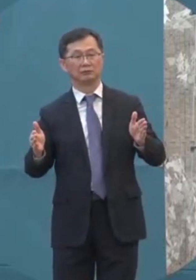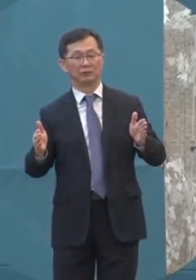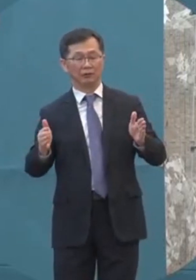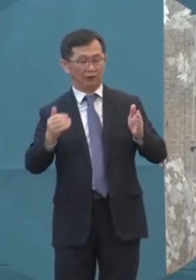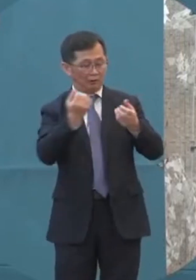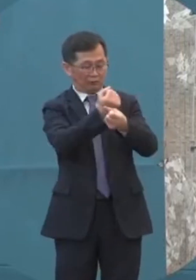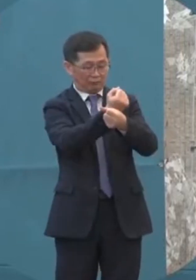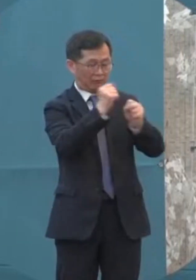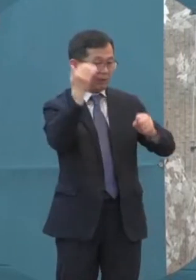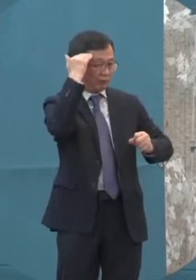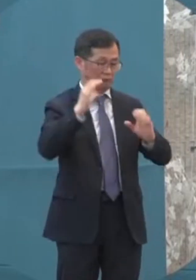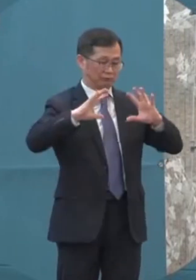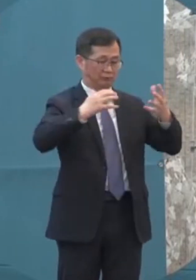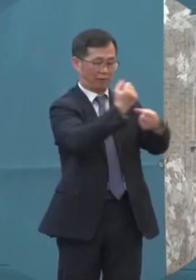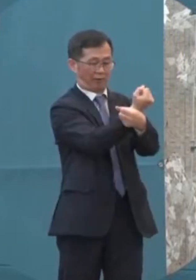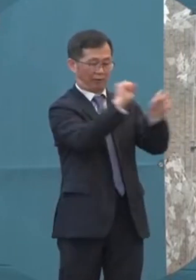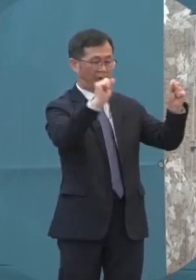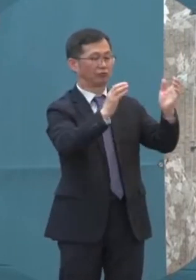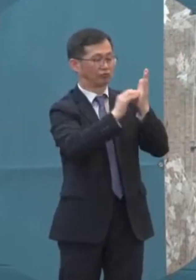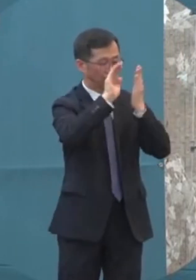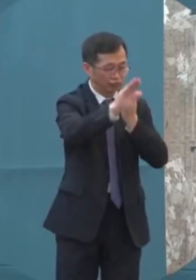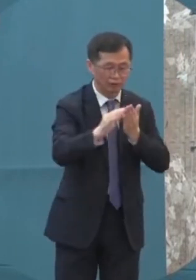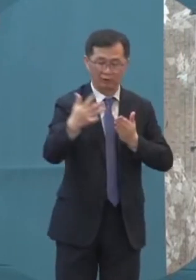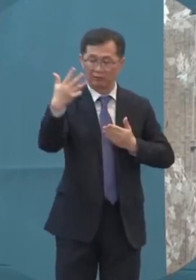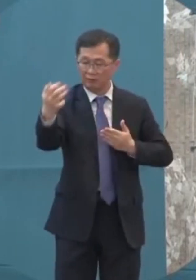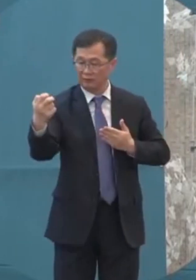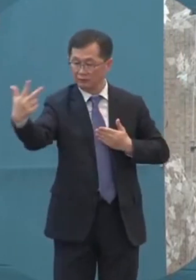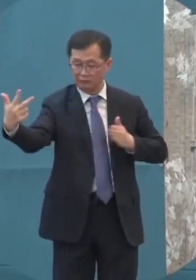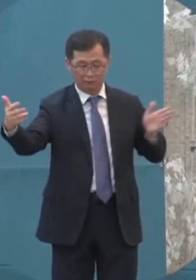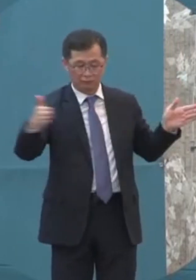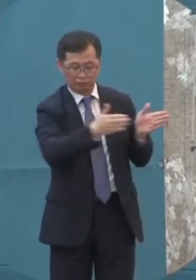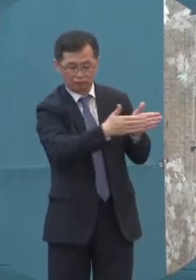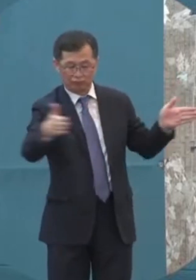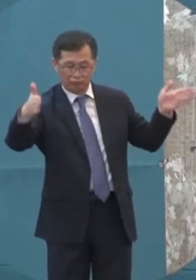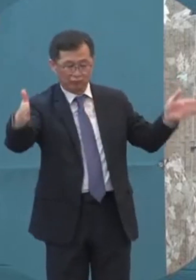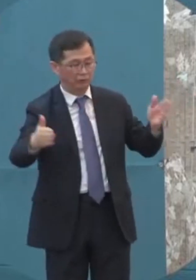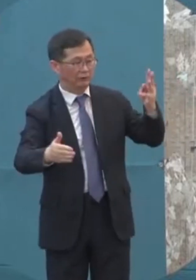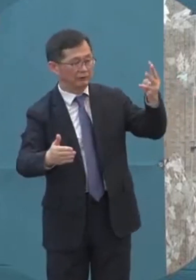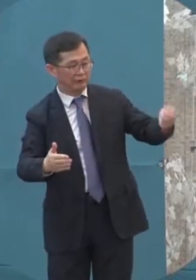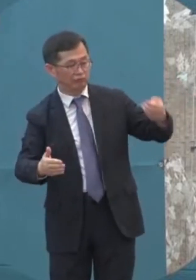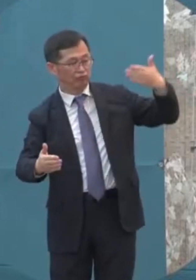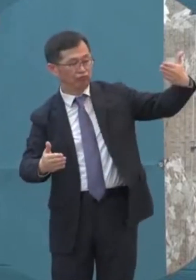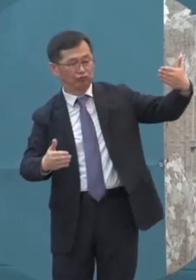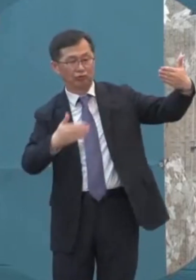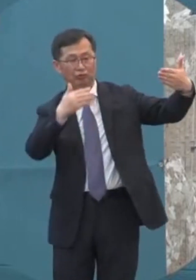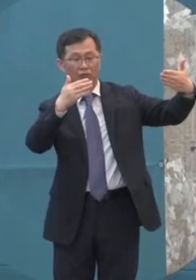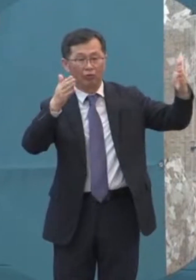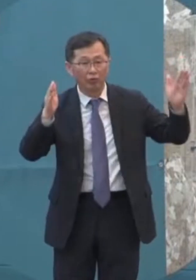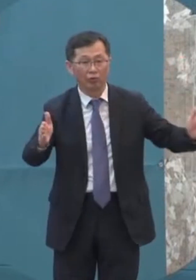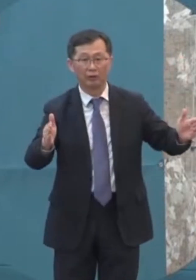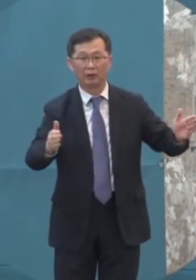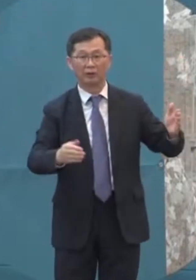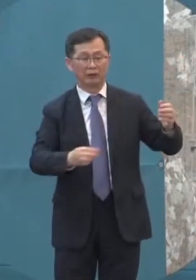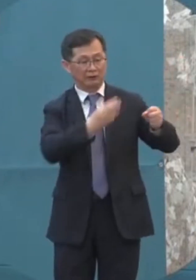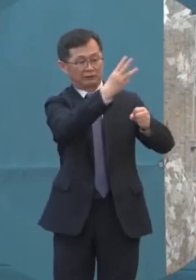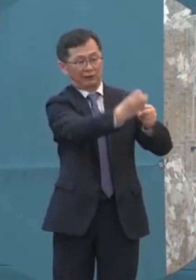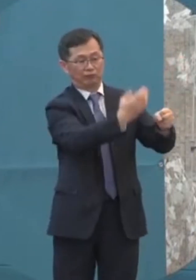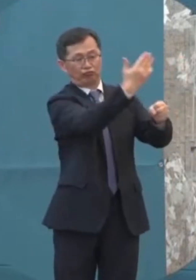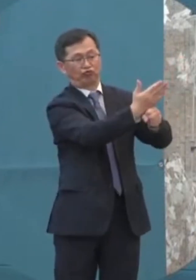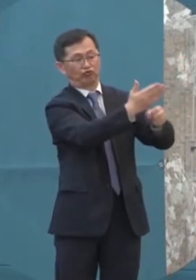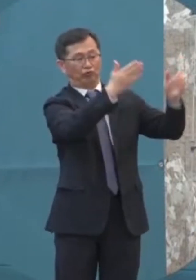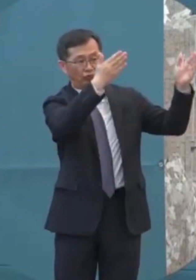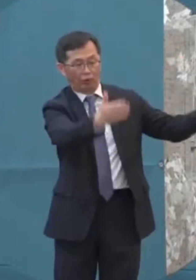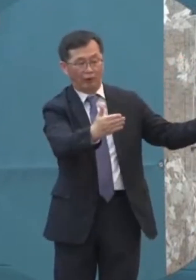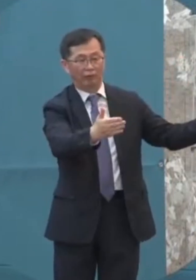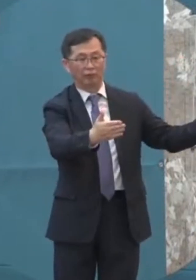해방 이후에 정부 수립 이후에 87년까지 39년 동안 맞죠? 39년